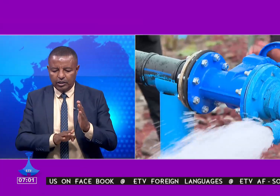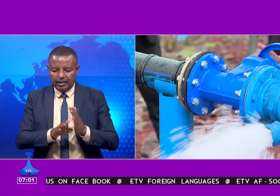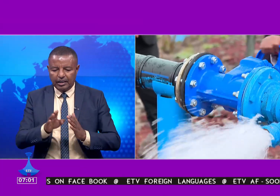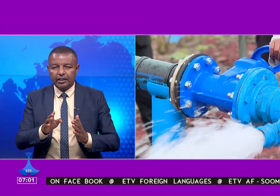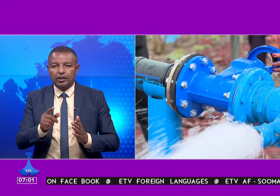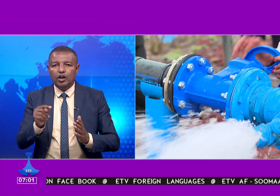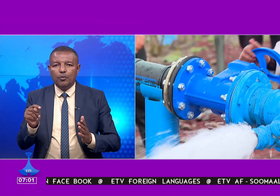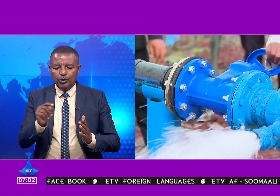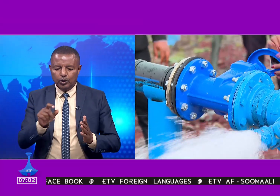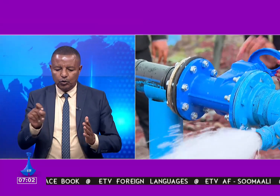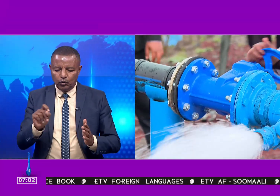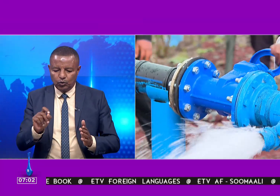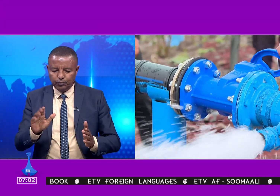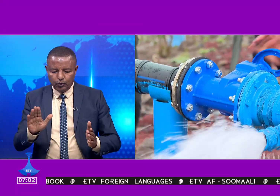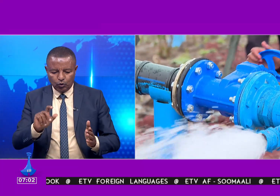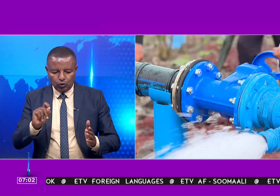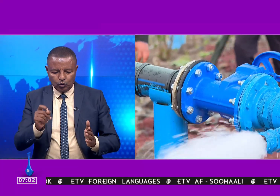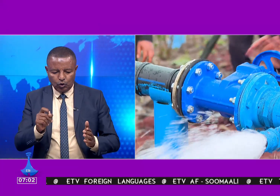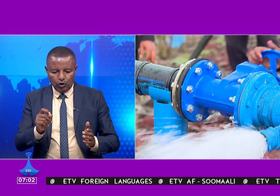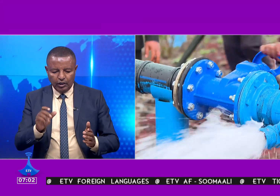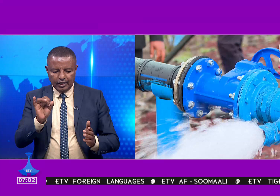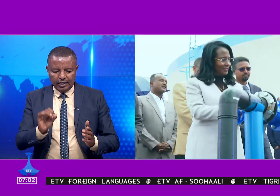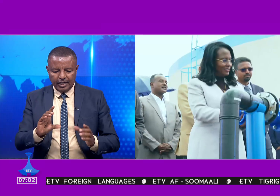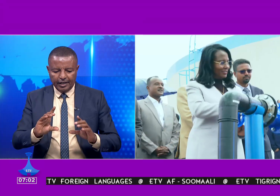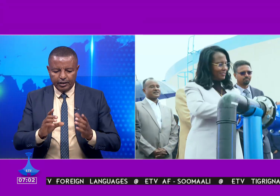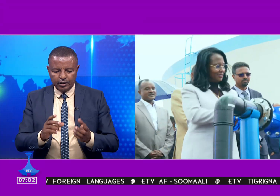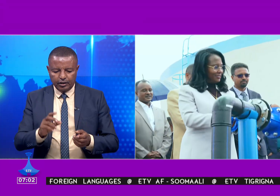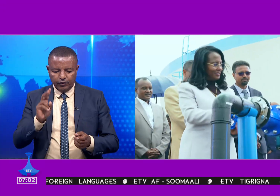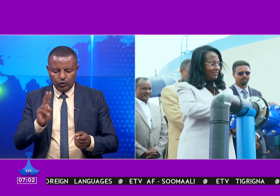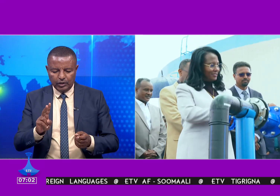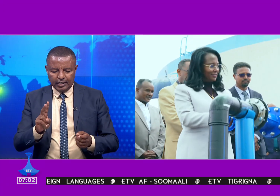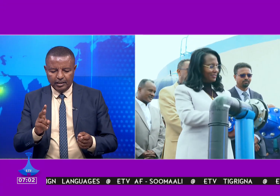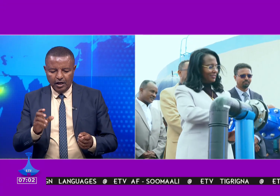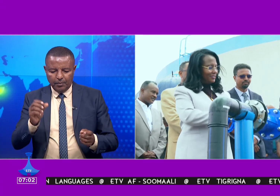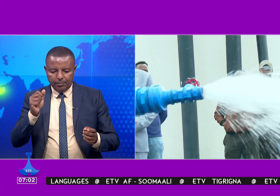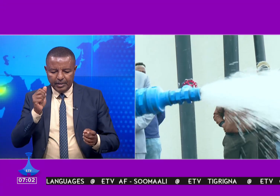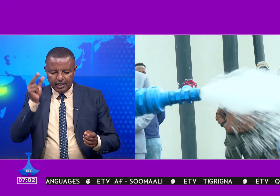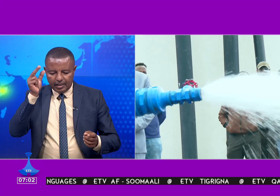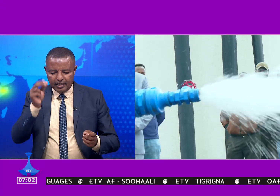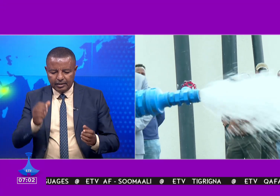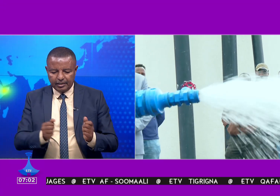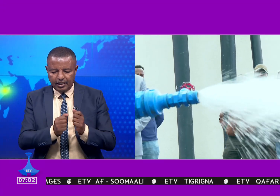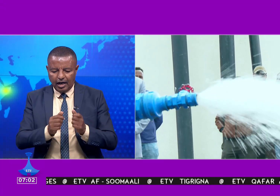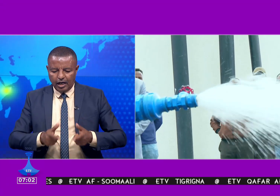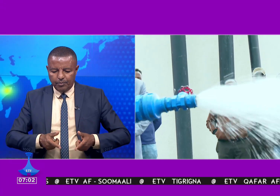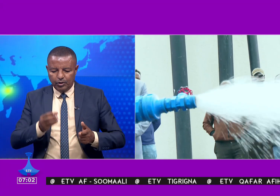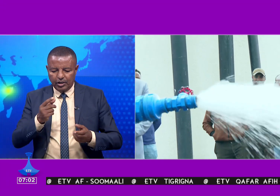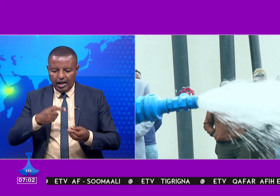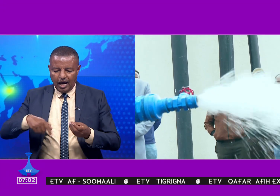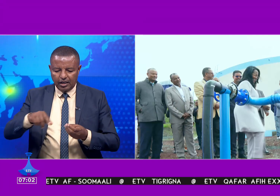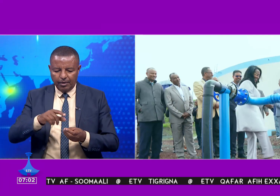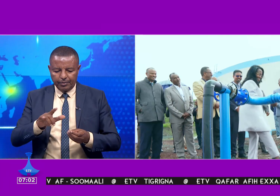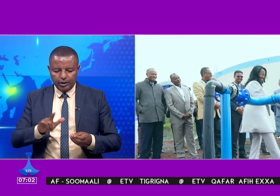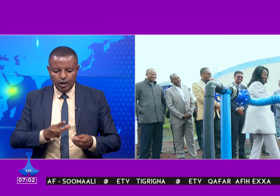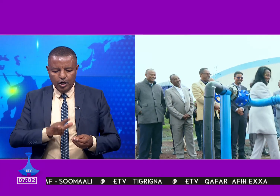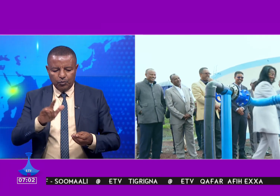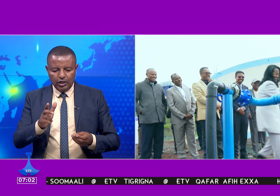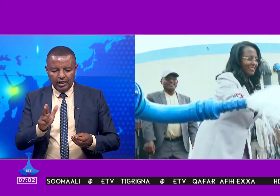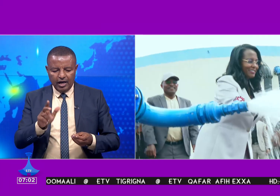አቅርቦት ለማሳደግ በቱሉ ጉዶ፣ ለገዳዲ ክፍል 2፣ በረከት የጋራ መኖሪያ